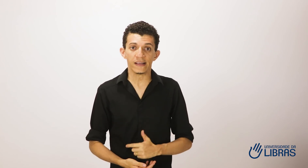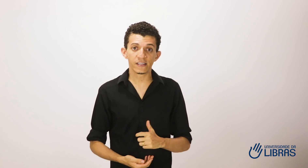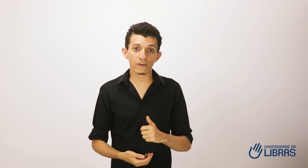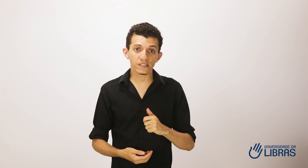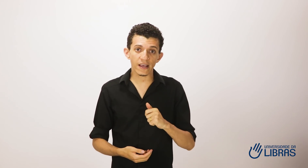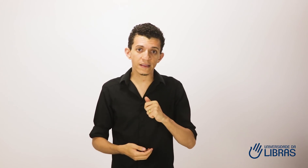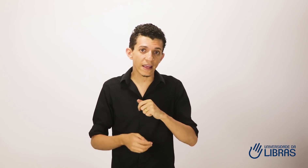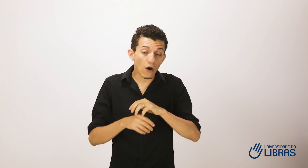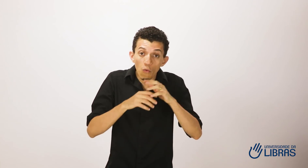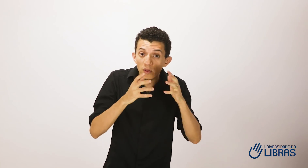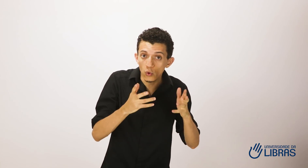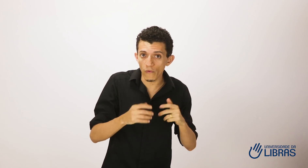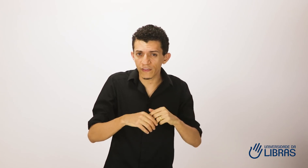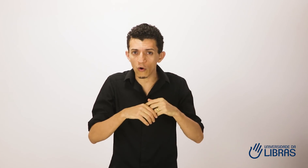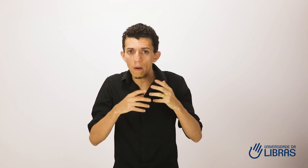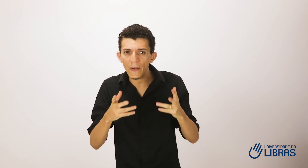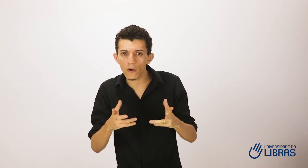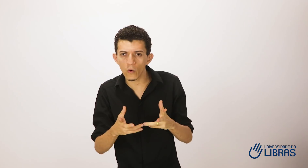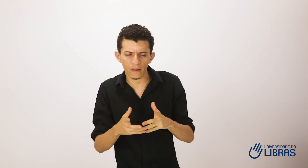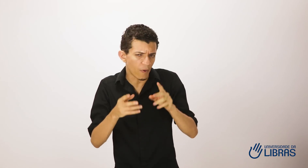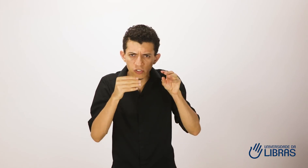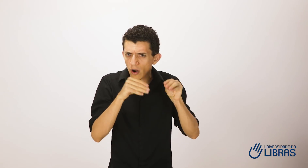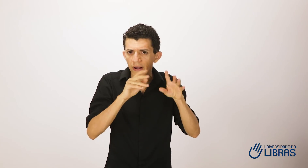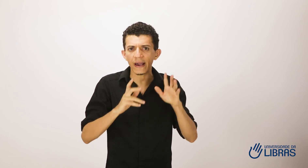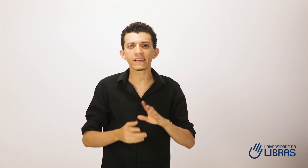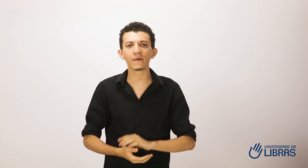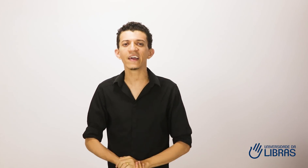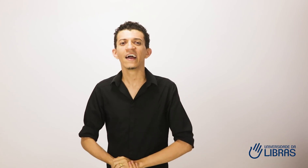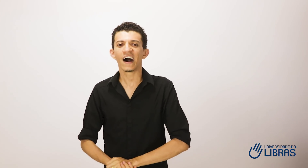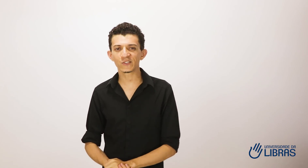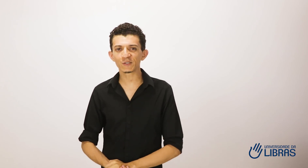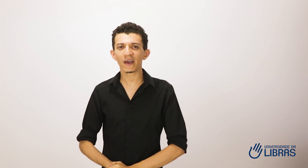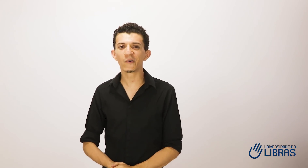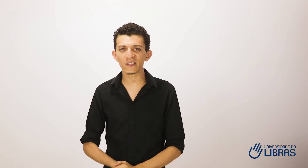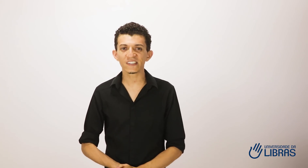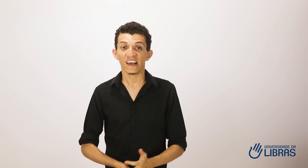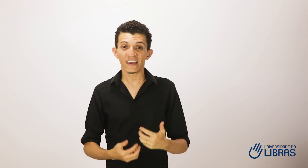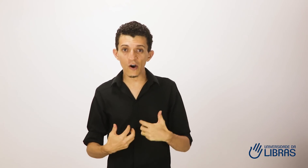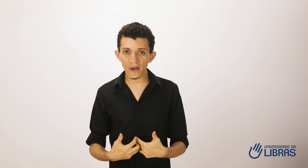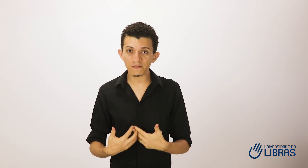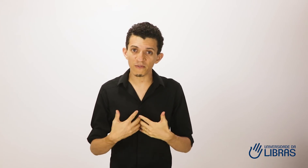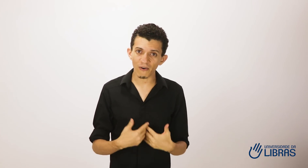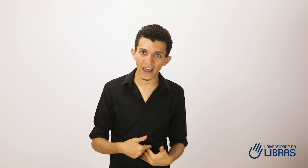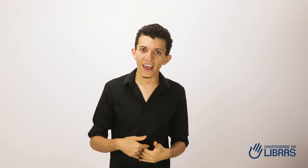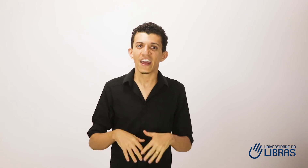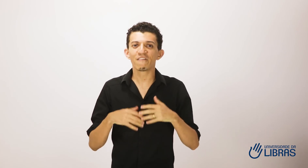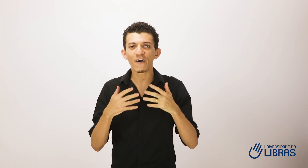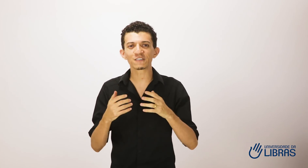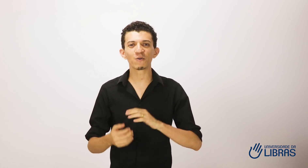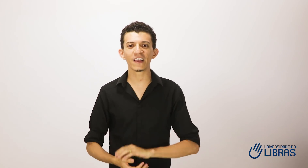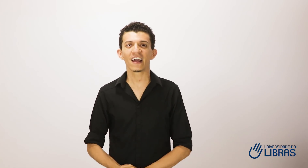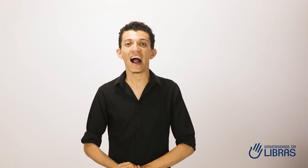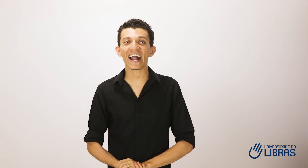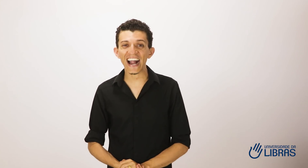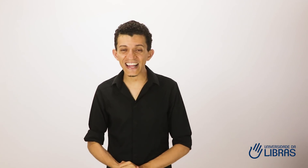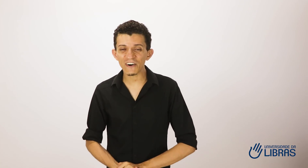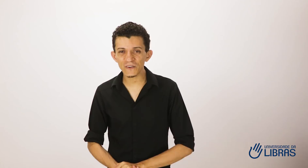se você tem alguma dúvida, alguma pergunta, pode colocar aí também as suas perguntas, que eu mesmo vou ler e vou responder a cada um